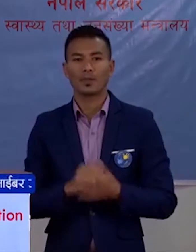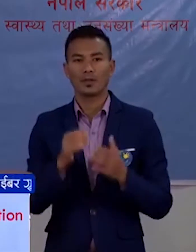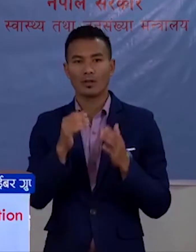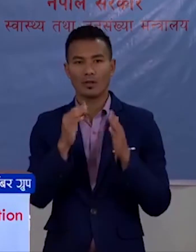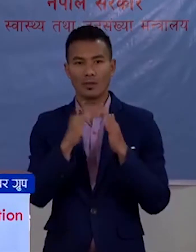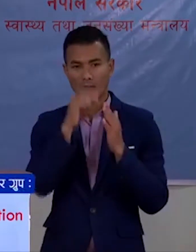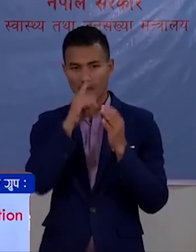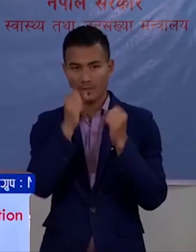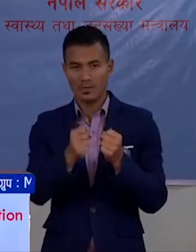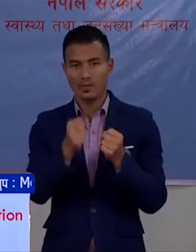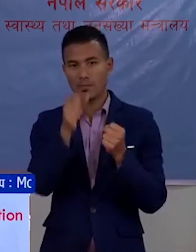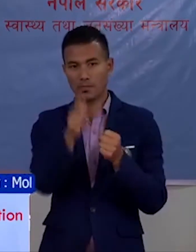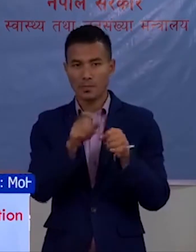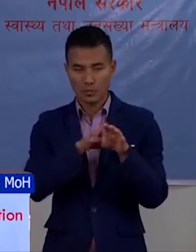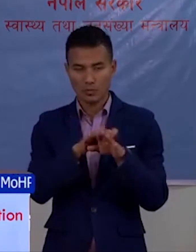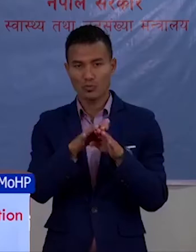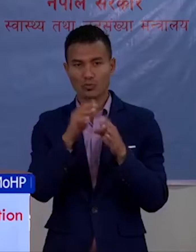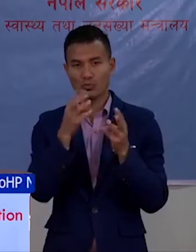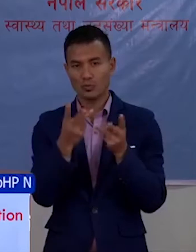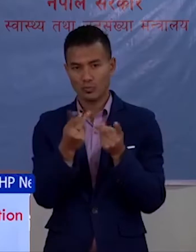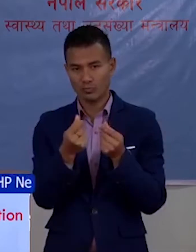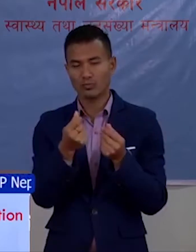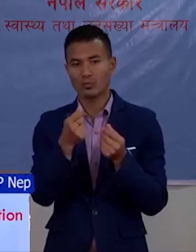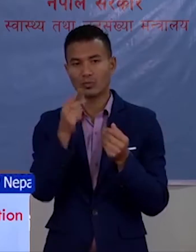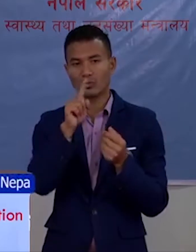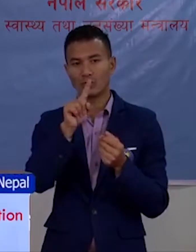क्वारेन्टाइनमा रहेका व्यक्तिहरूको आजको संख्या